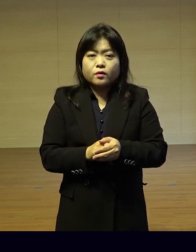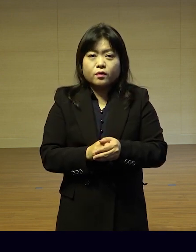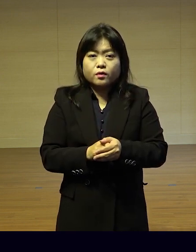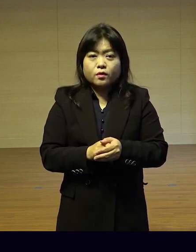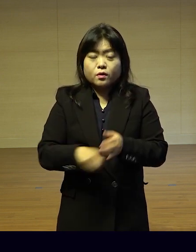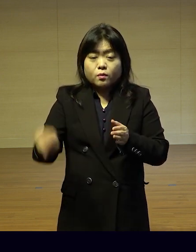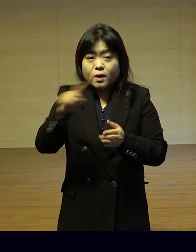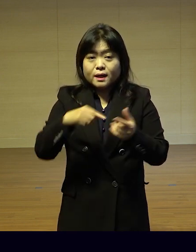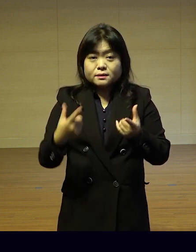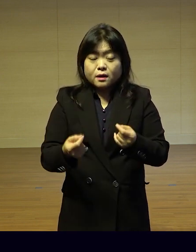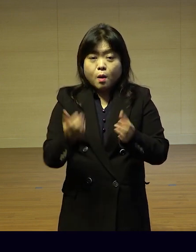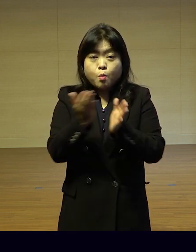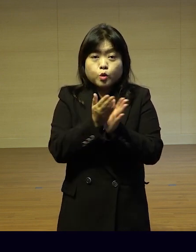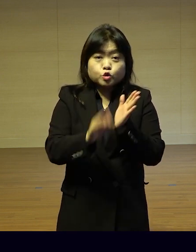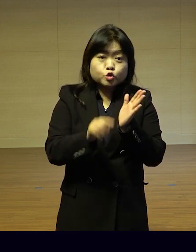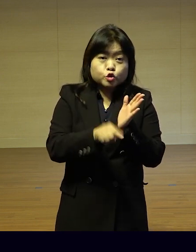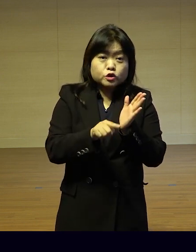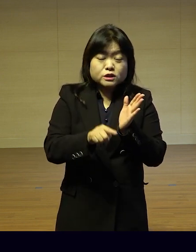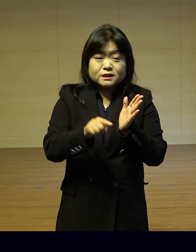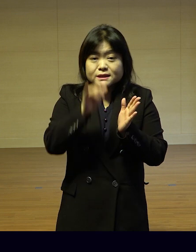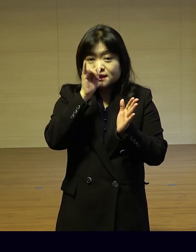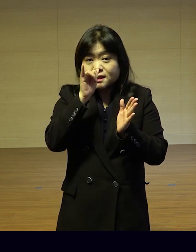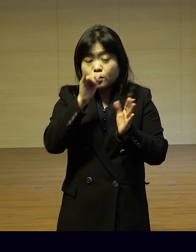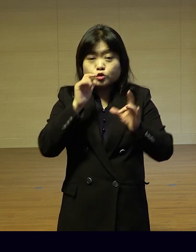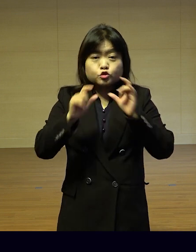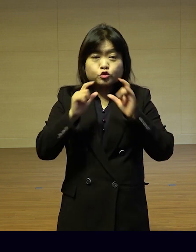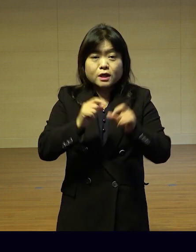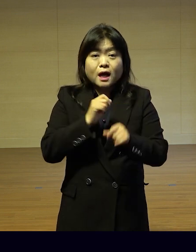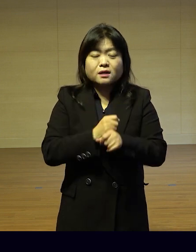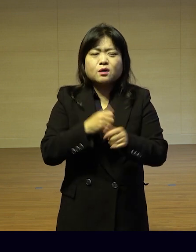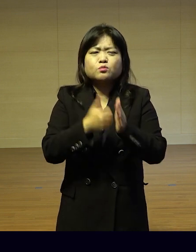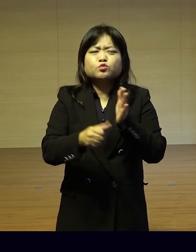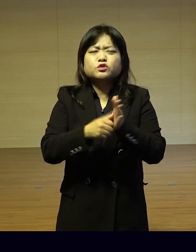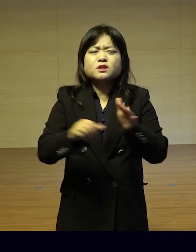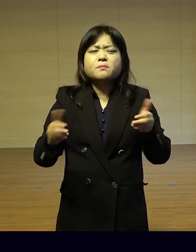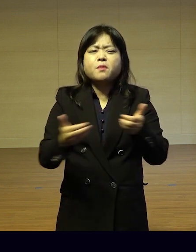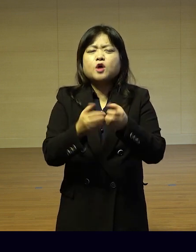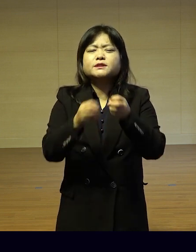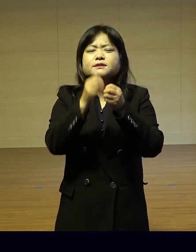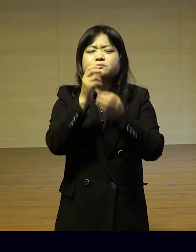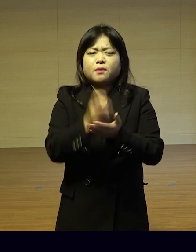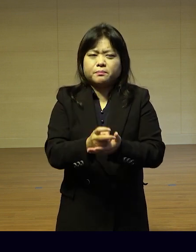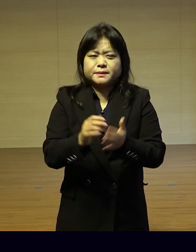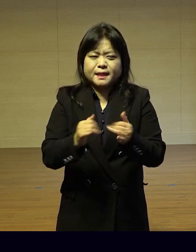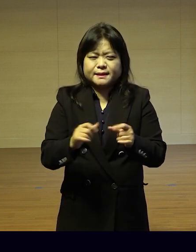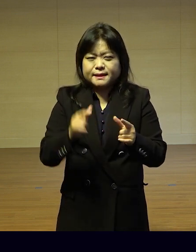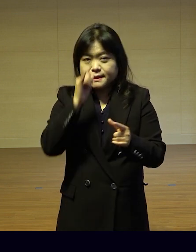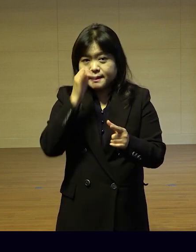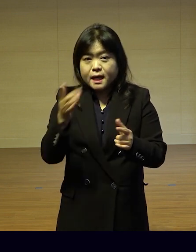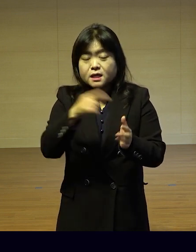같은 상황에서 모순이 존재한다고 주장하는 소위 자연 변증, 물질 변증법론자들이 있는데요.